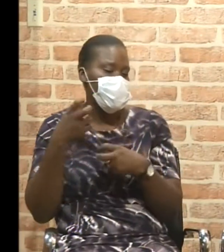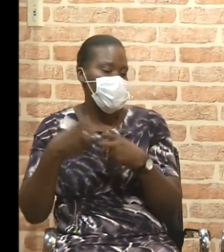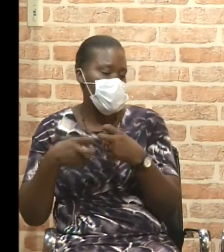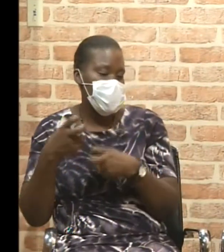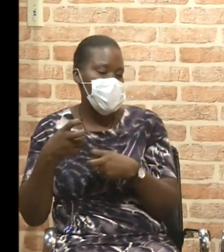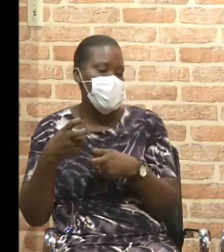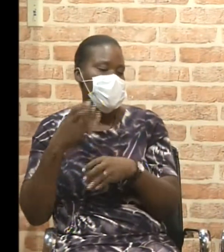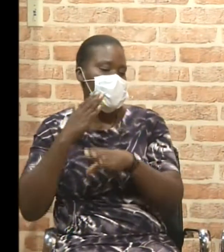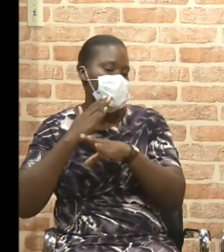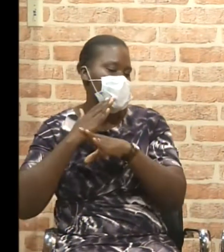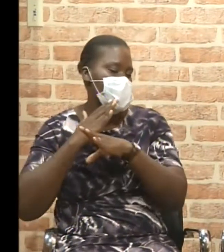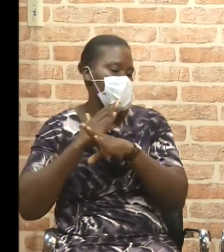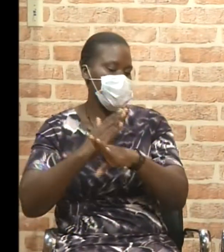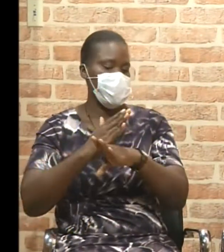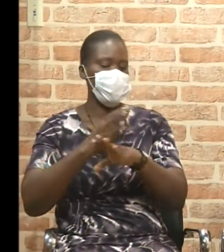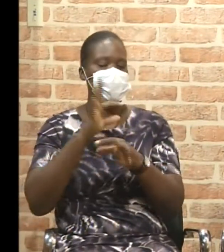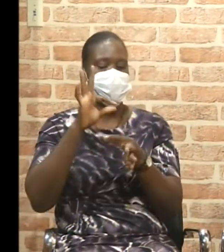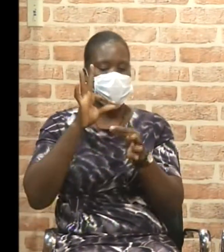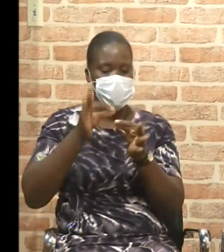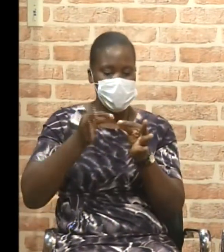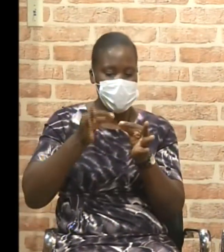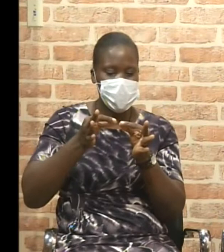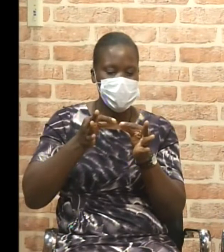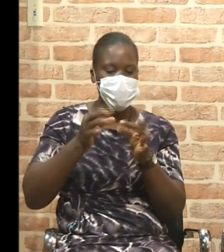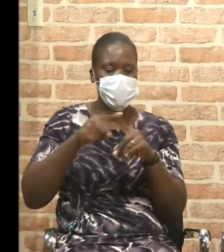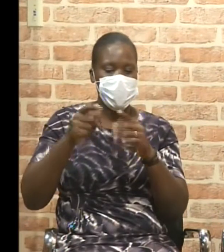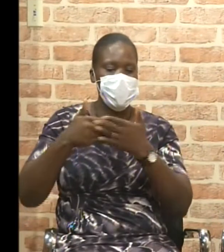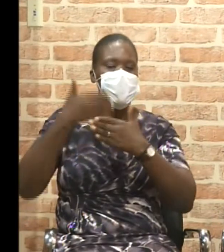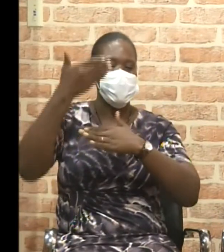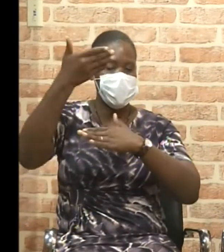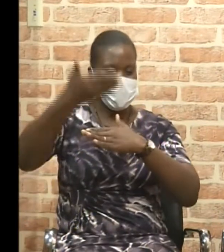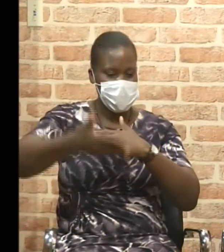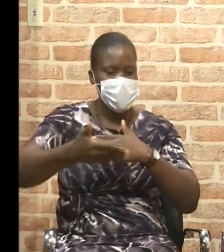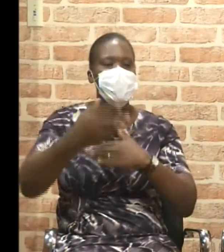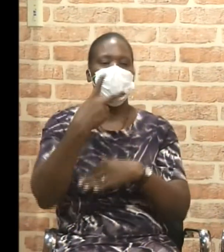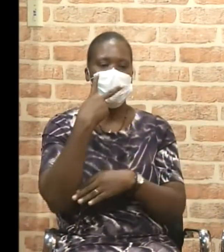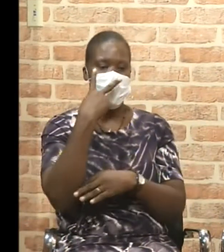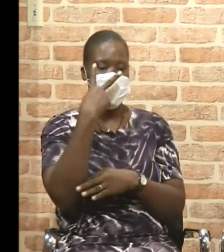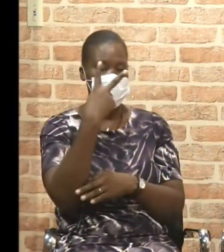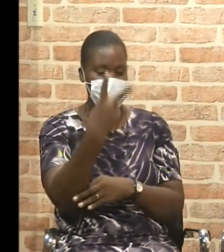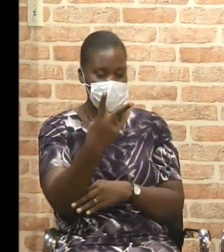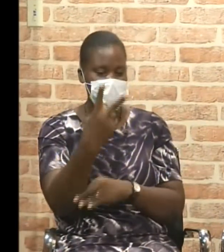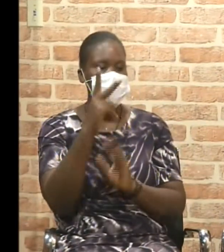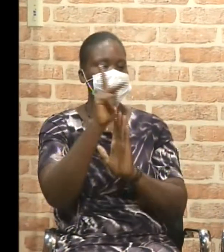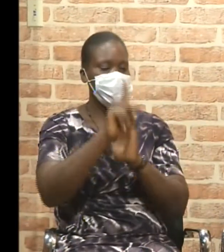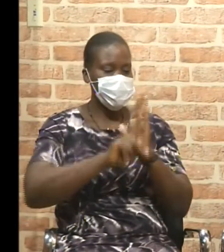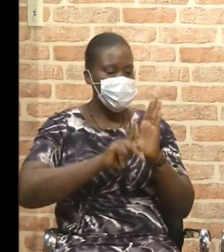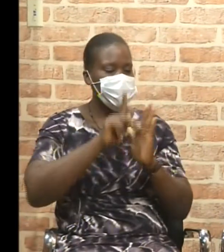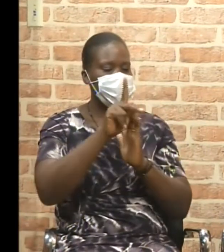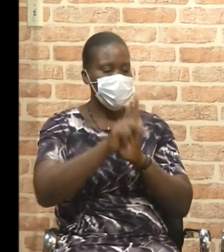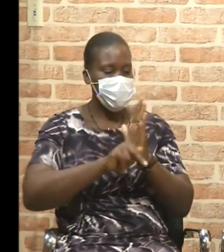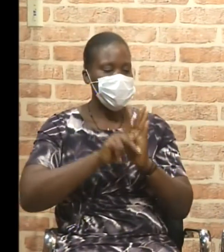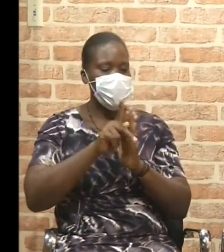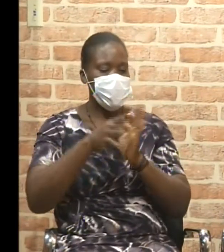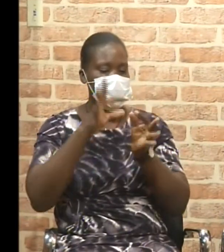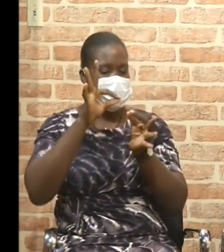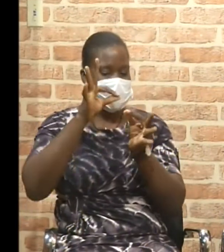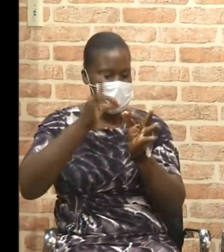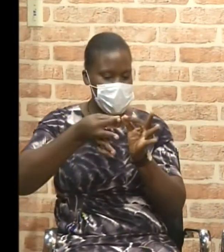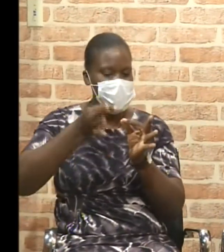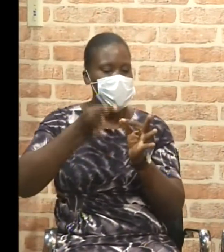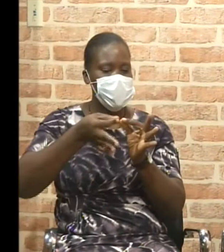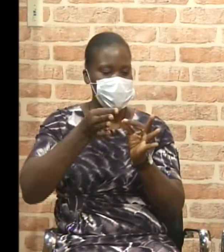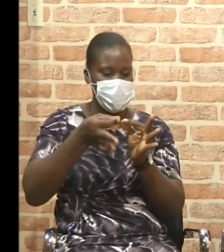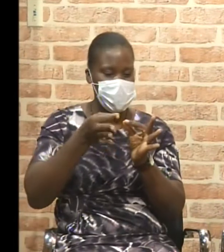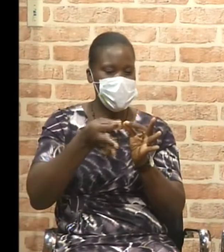qui empêchaient que gagner une interprétation en temps réel. Mais nous-mêmes, pour nous combler vite ça, nous faisons ça après avec service